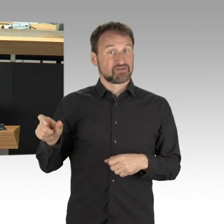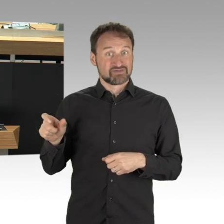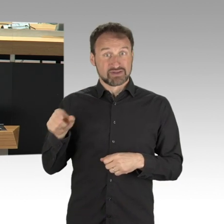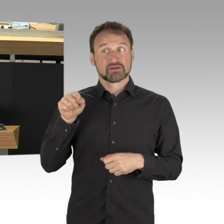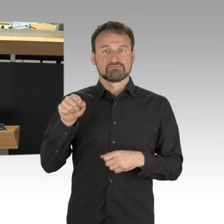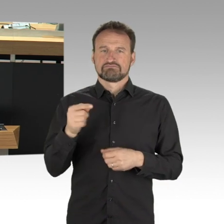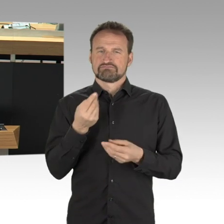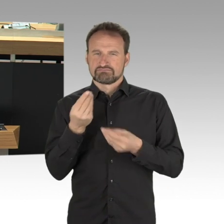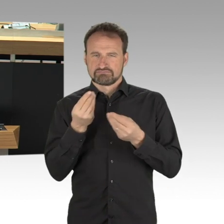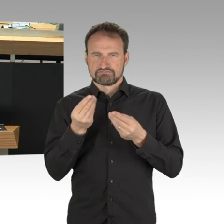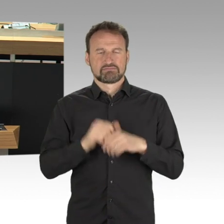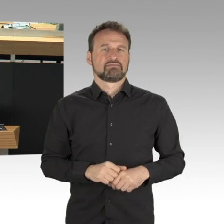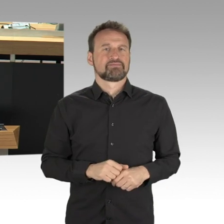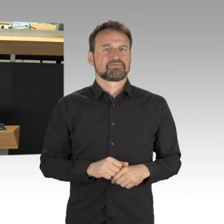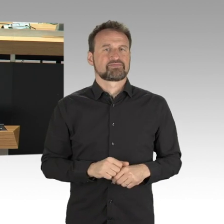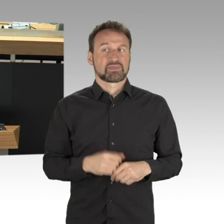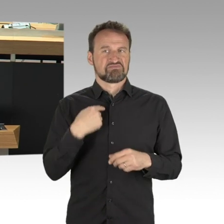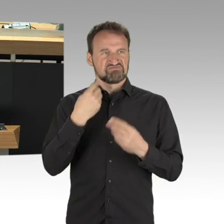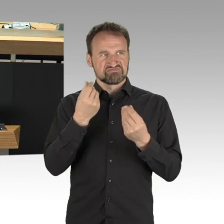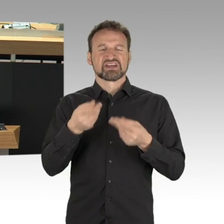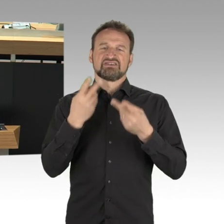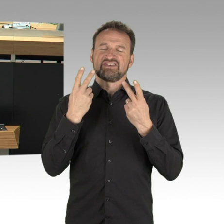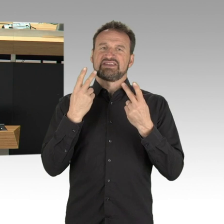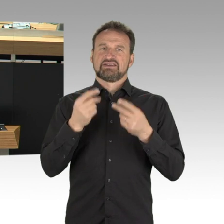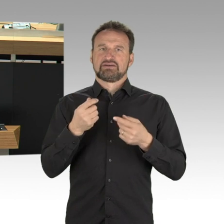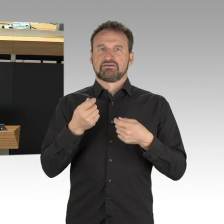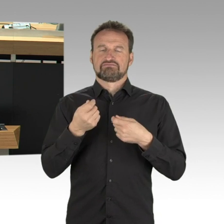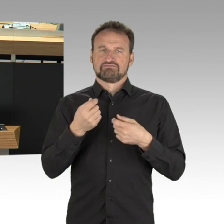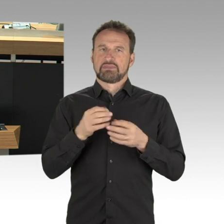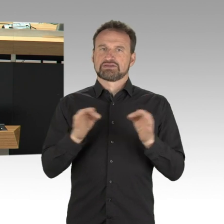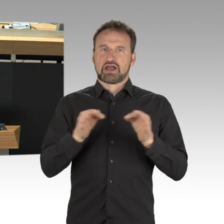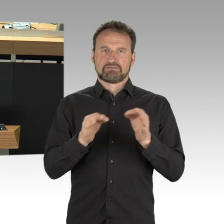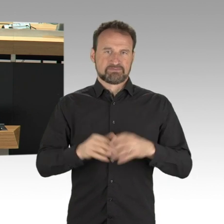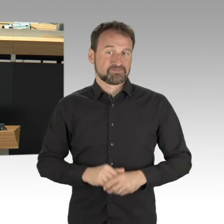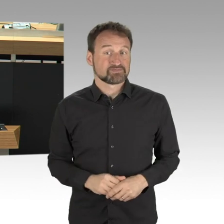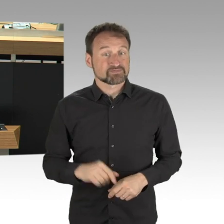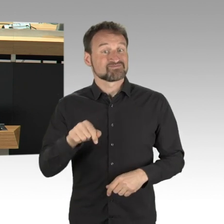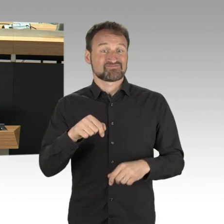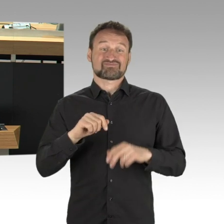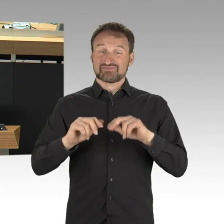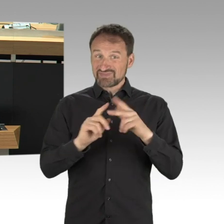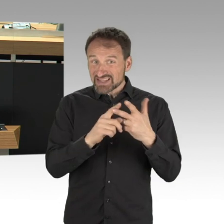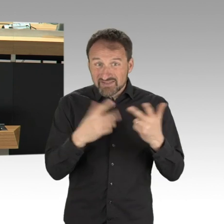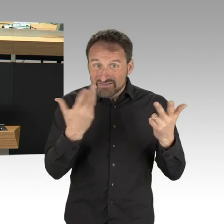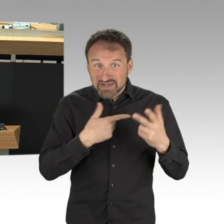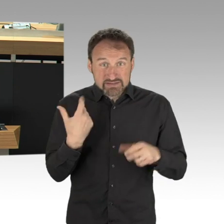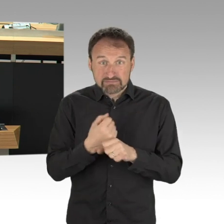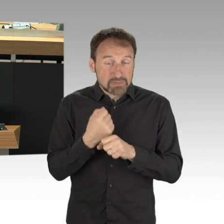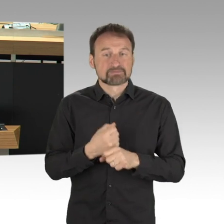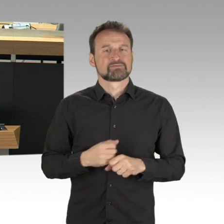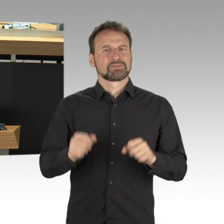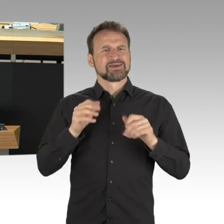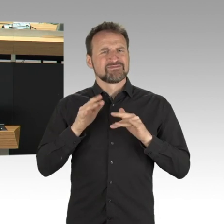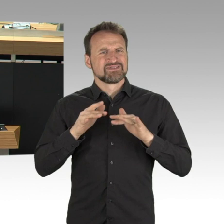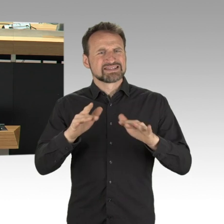ausdrücklich die Schaffung eines oder einer hauptamtlichen Ansprechpartnerin für Antisemitismusprävention. Hauptaufgaben werden die Vernetzungsarbeit und